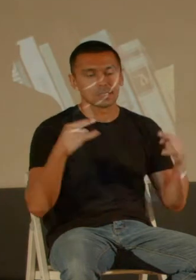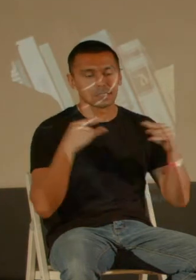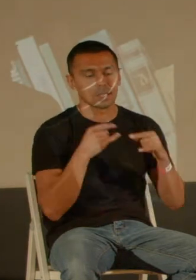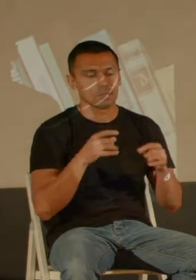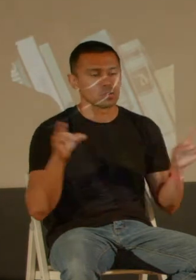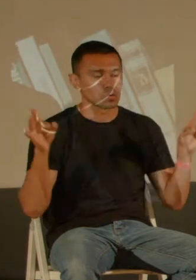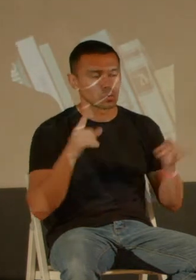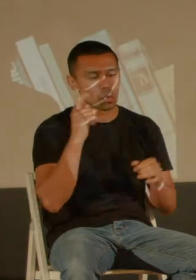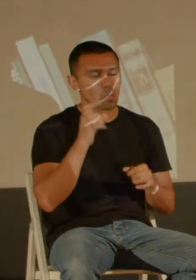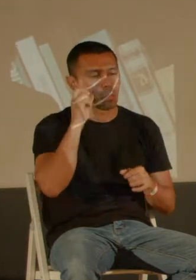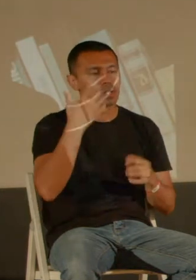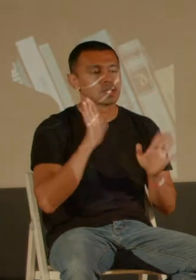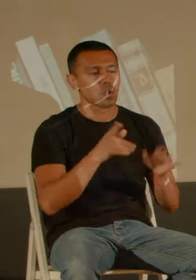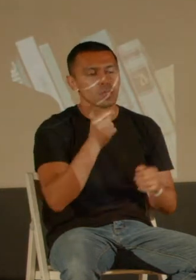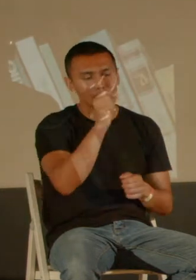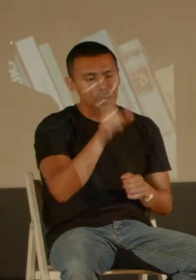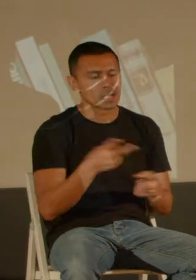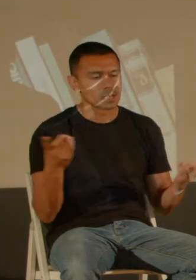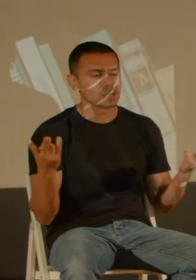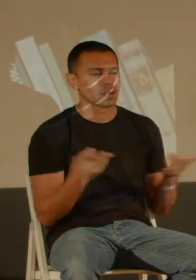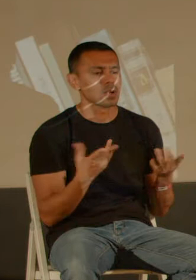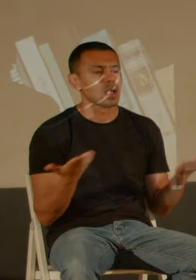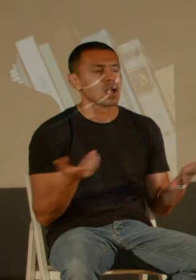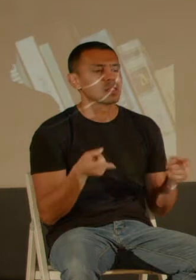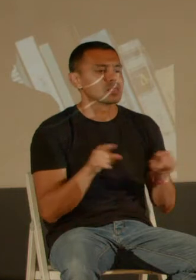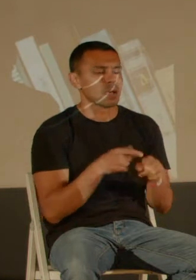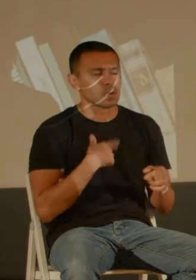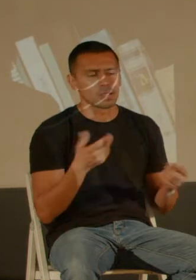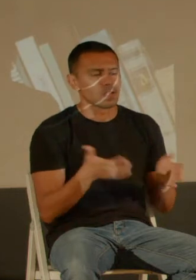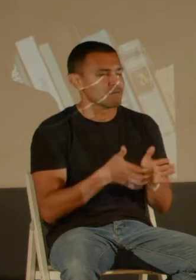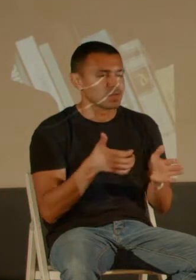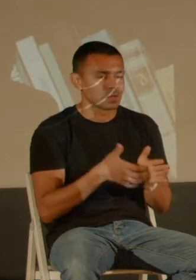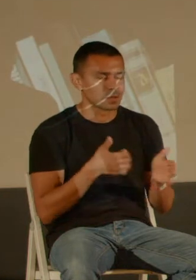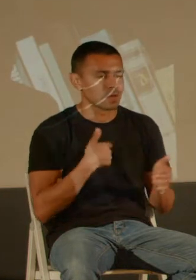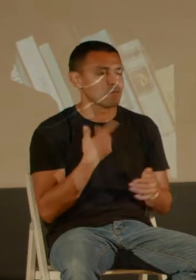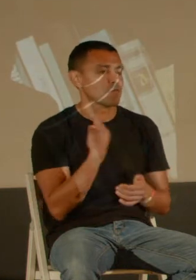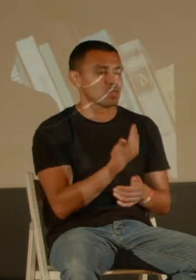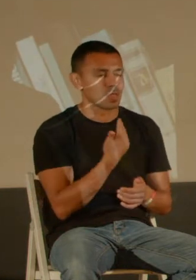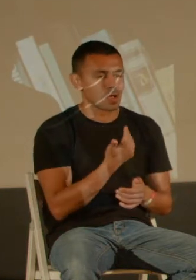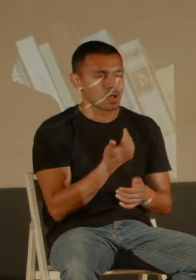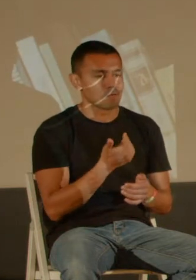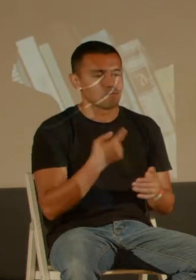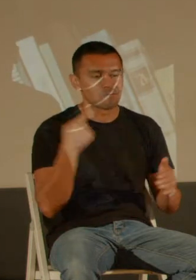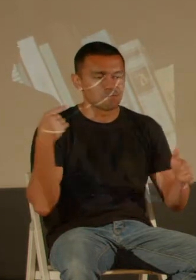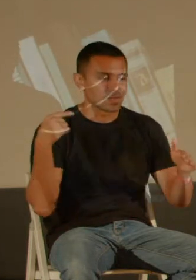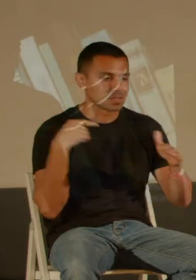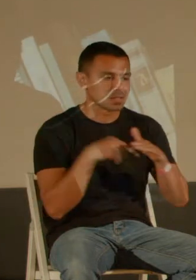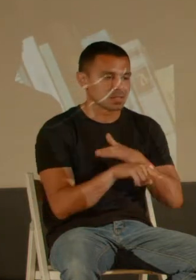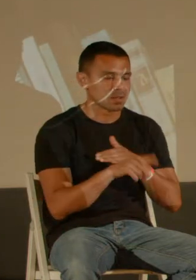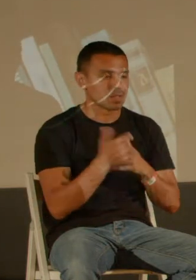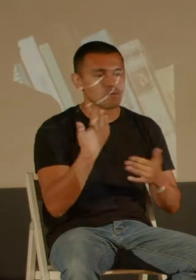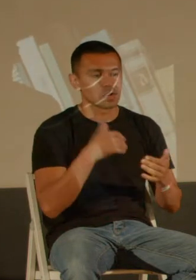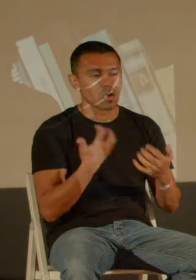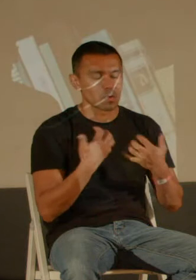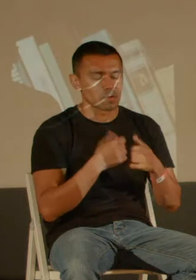в ресторані, думає, о Боже, це ж тільки одна пляшка, треба ж як так, якби мені не вистачить. І вона вислизає з... Тобто вона